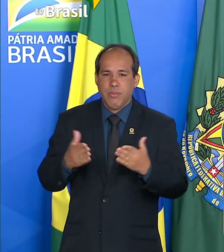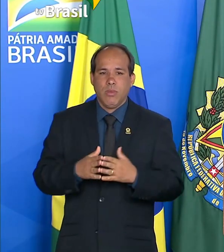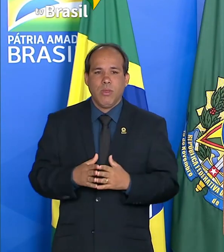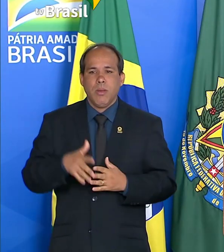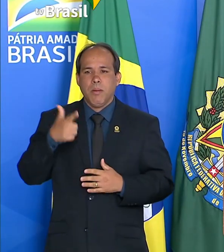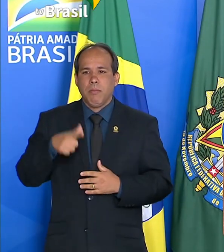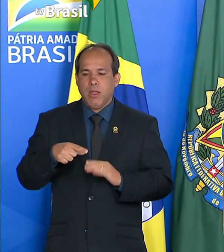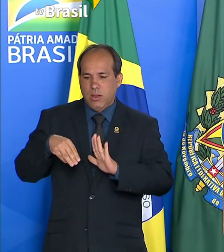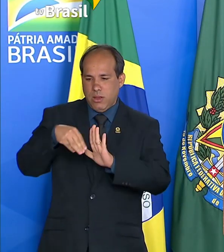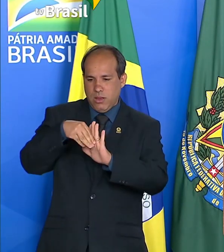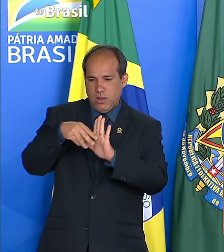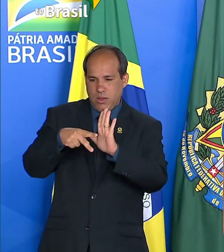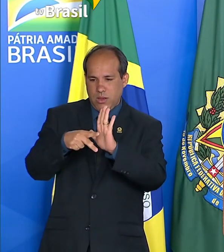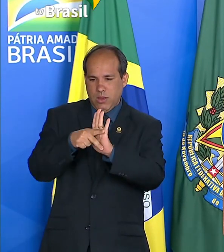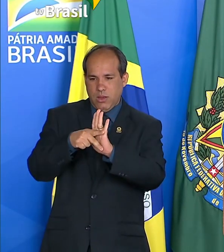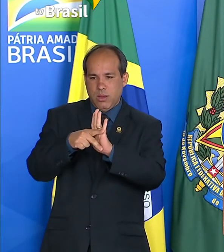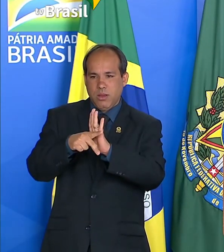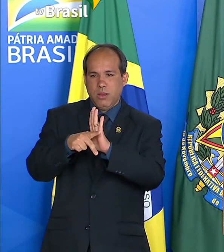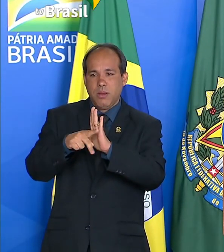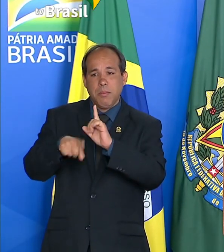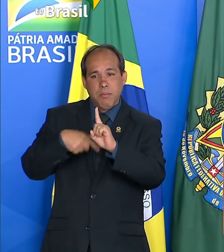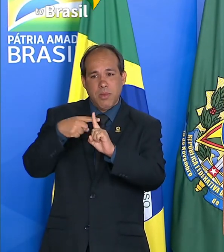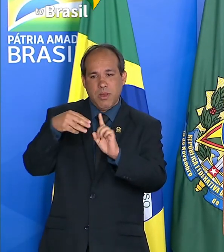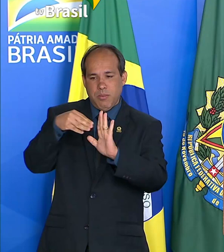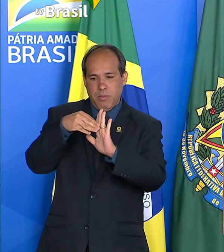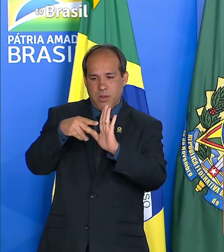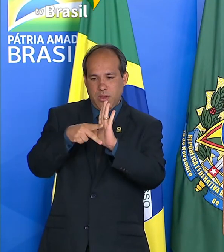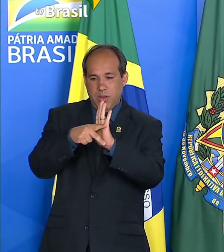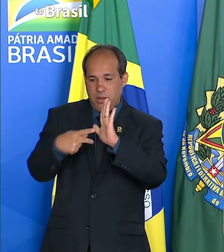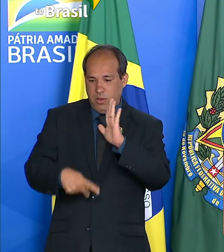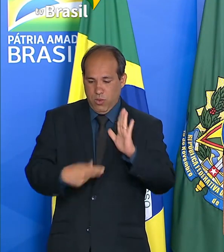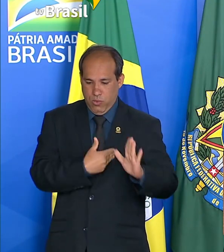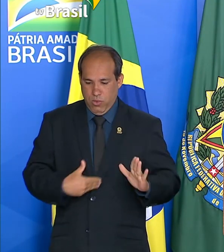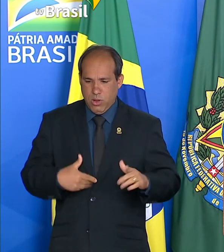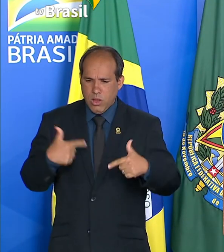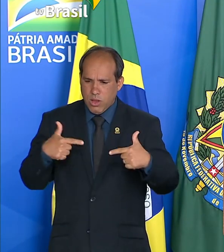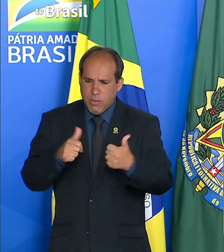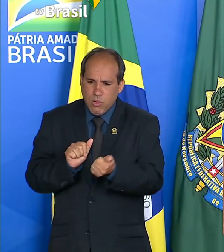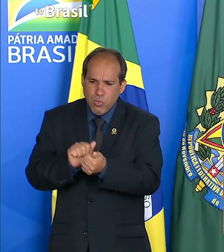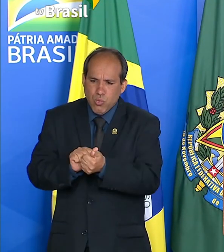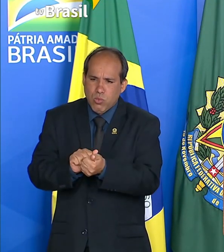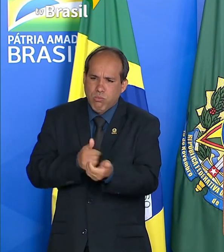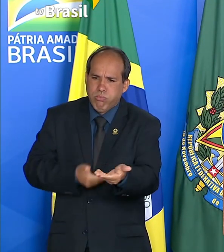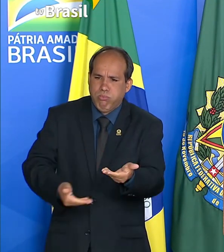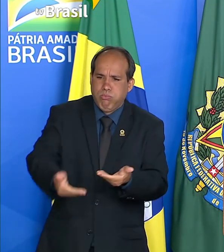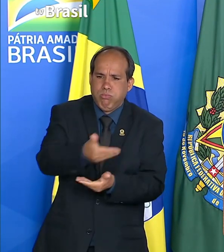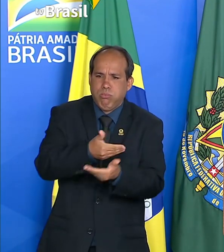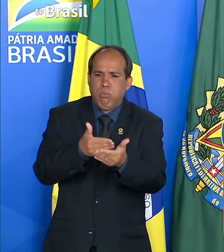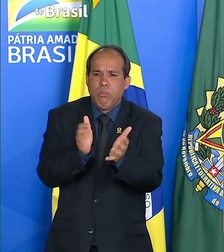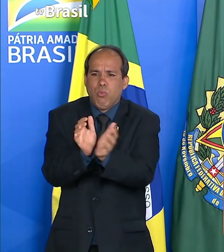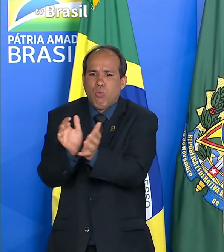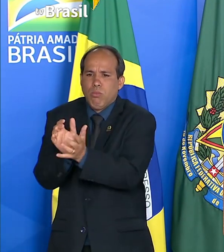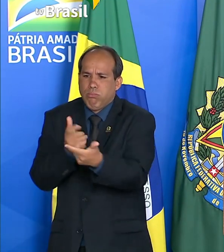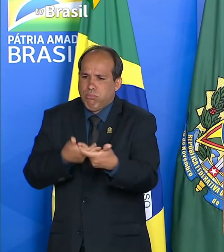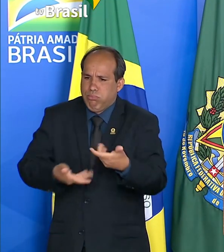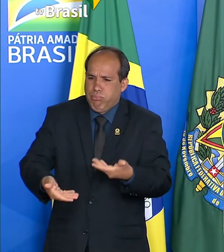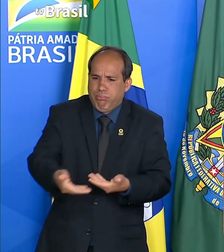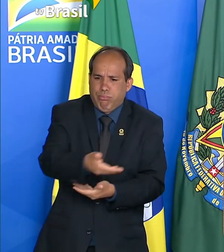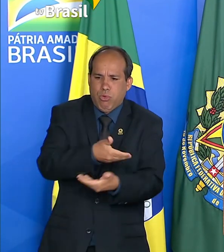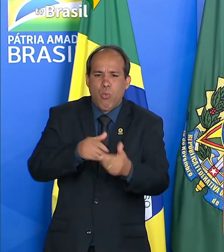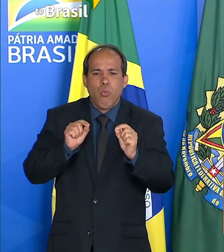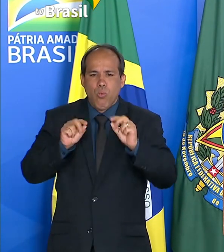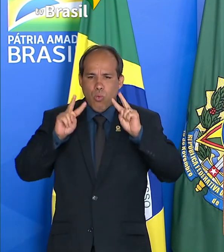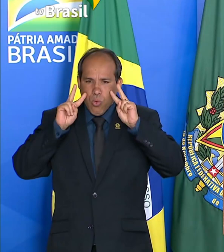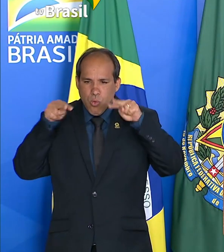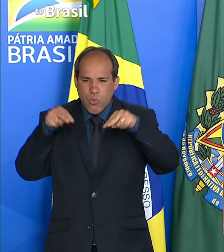medida desse governo que trabalha tem aqui que visa atender